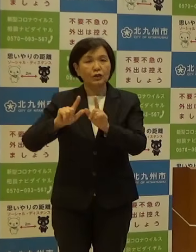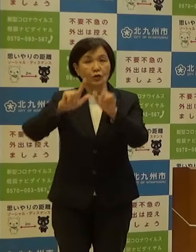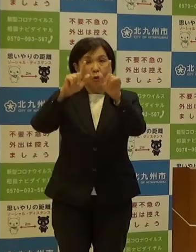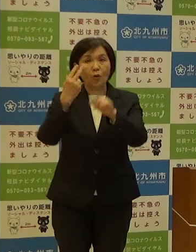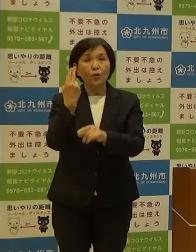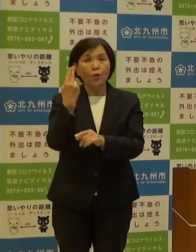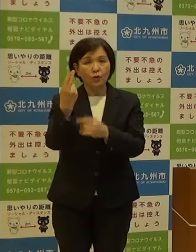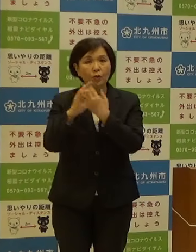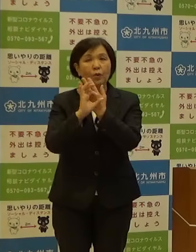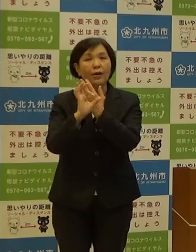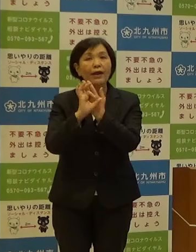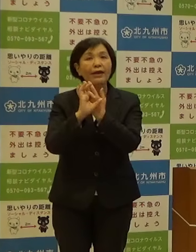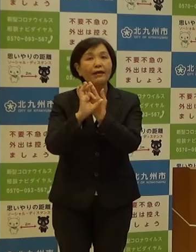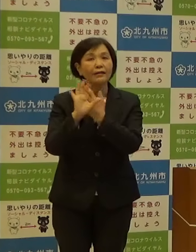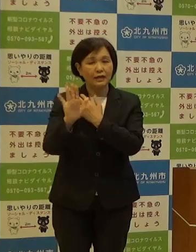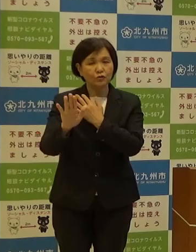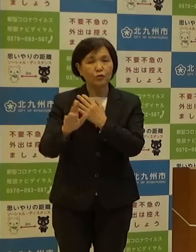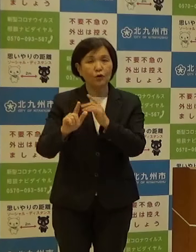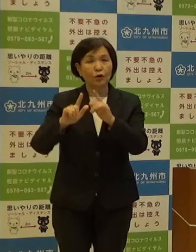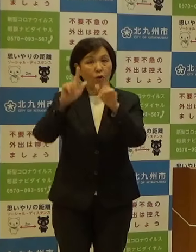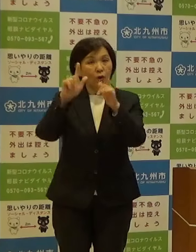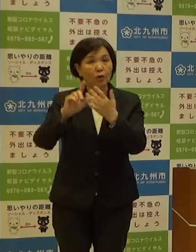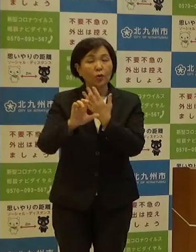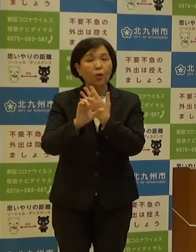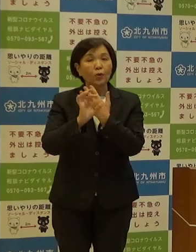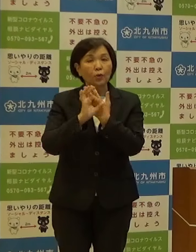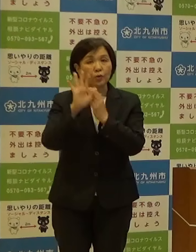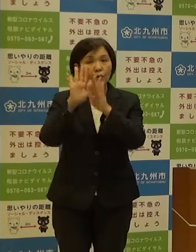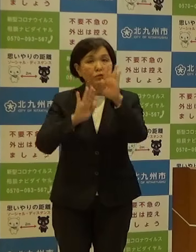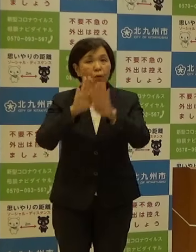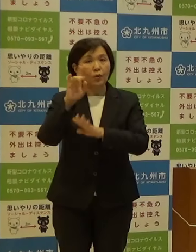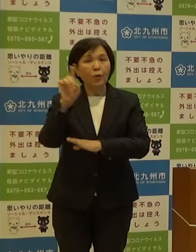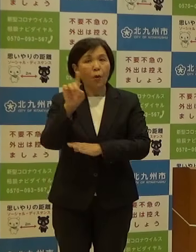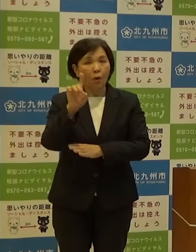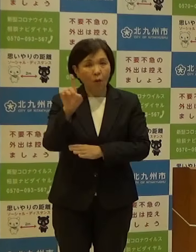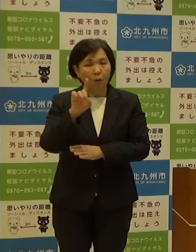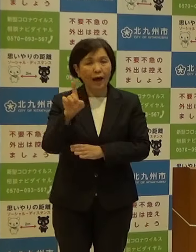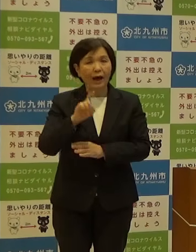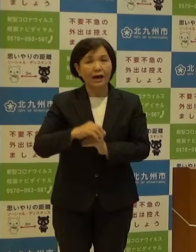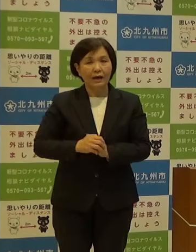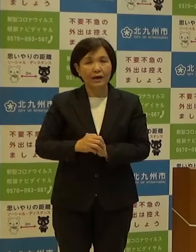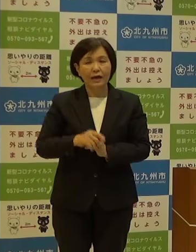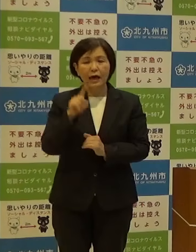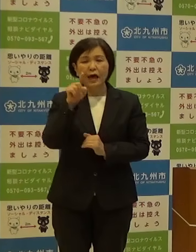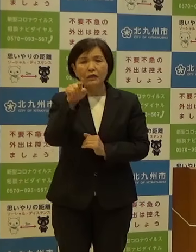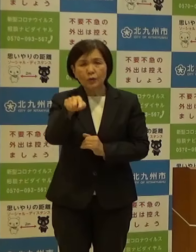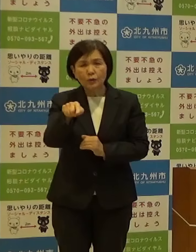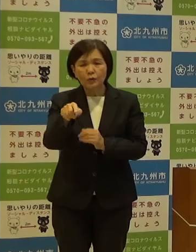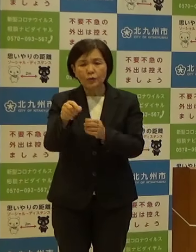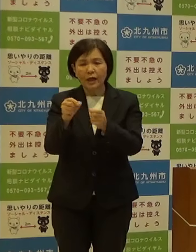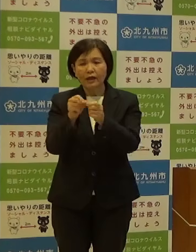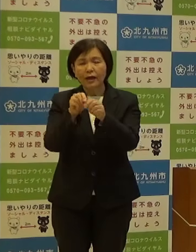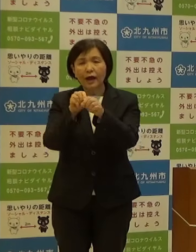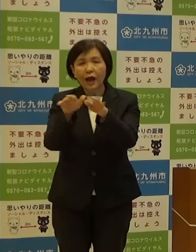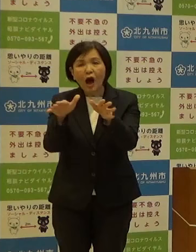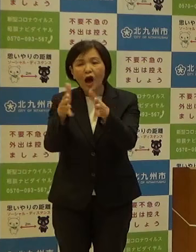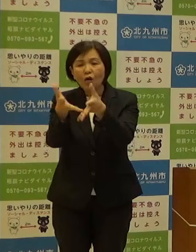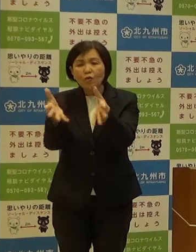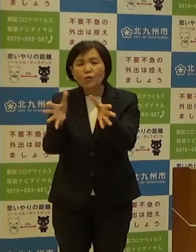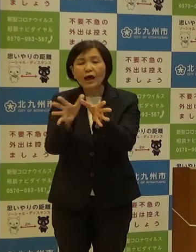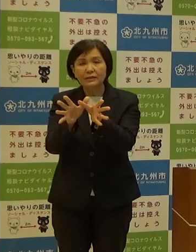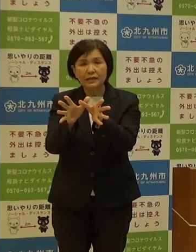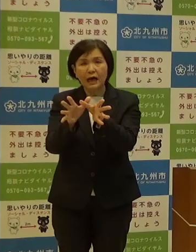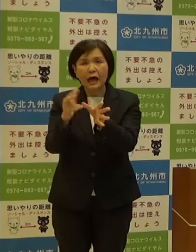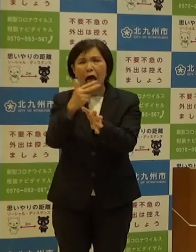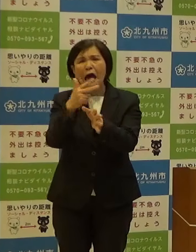。この東京都を見ておりますと、この一つの点からクラスターが発生をしまして、1週間で倍